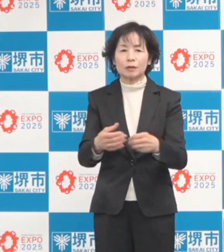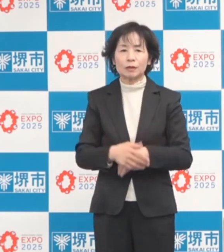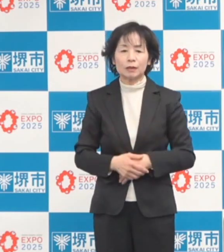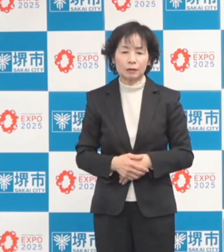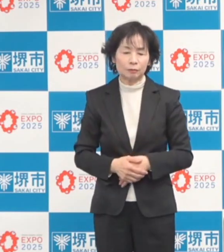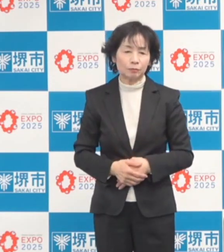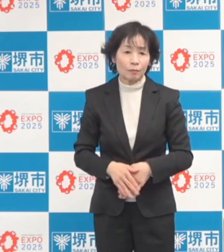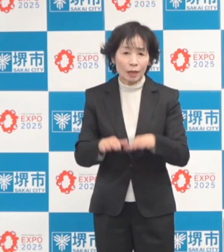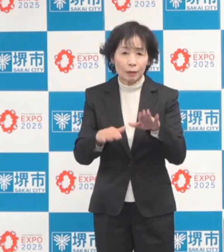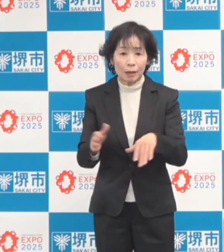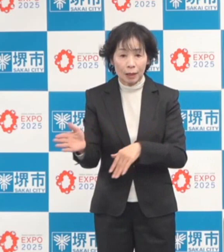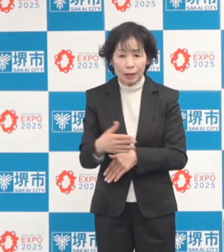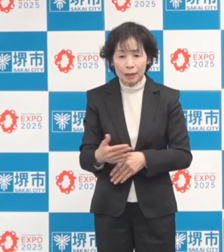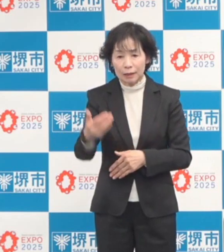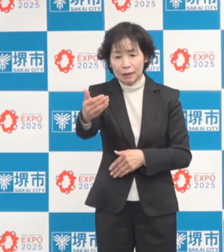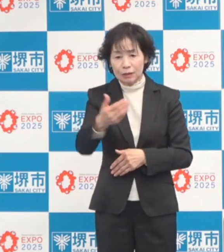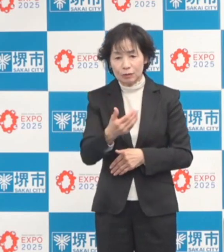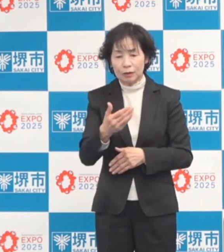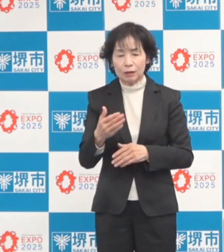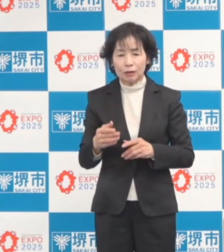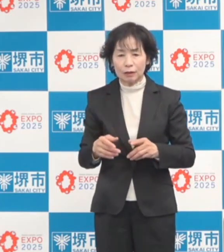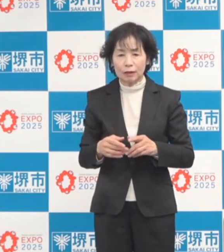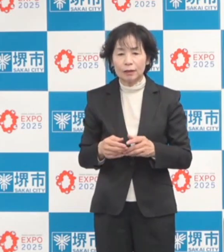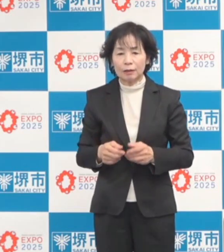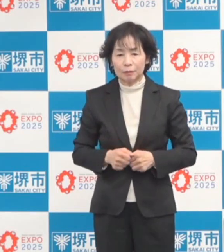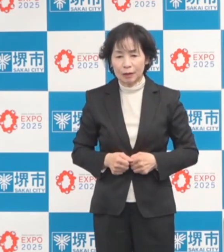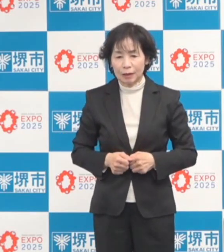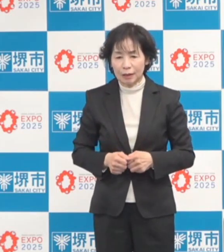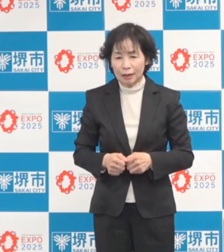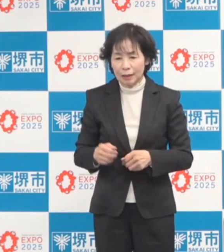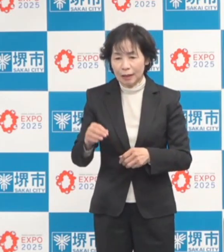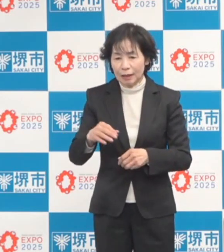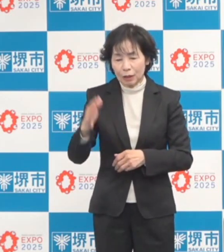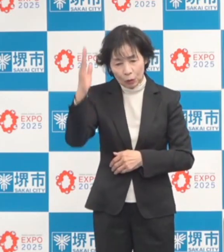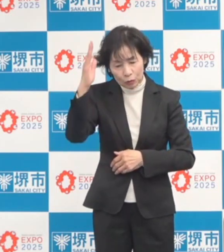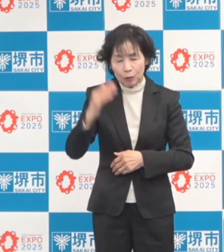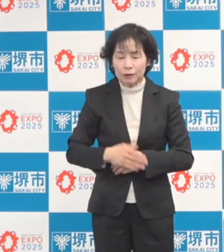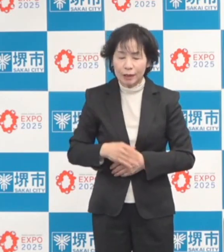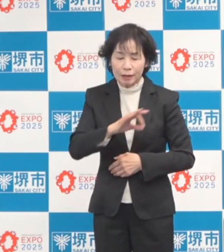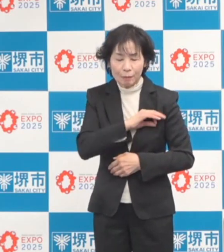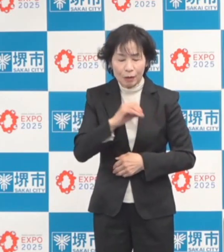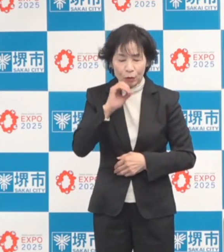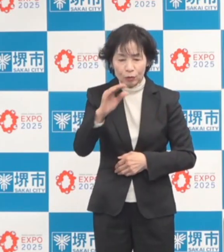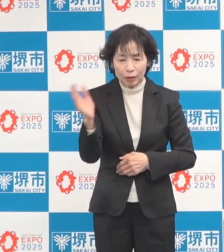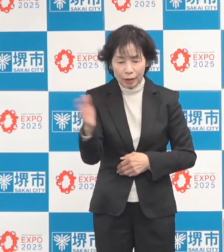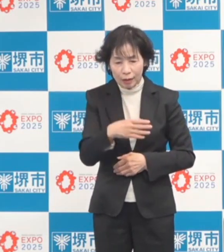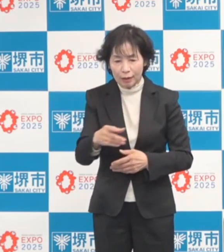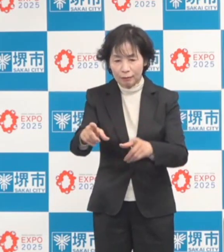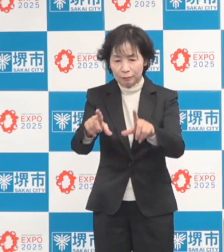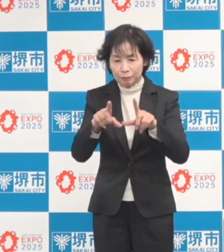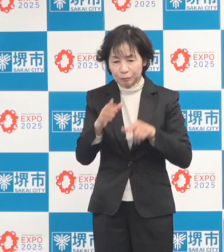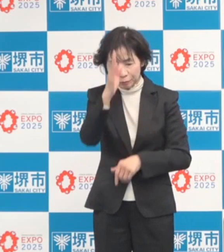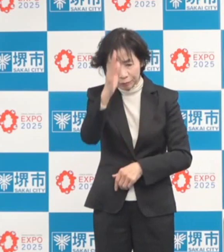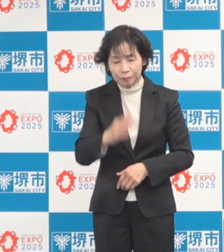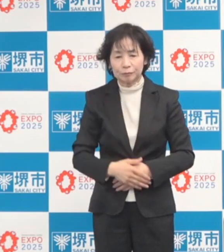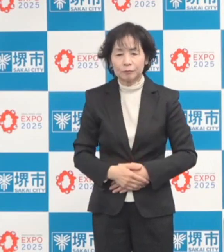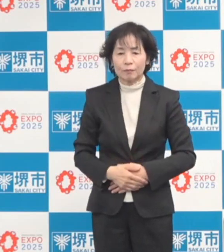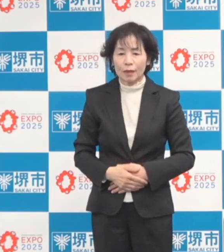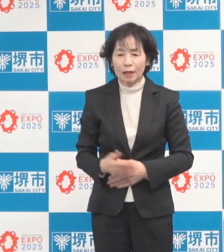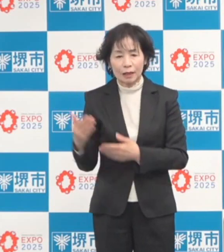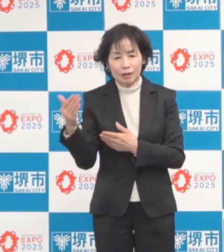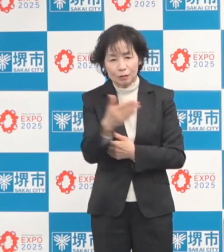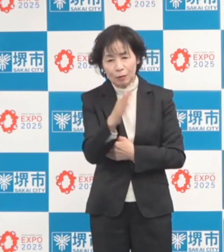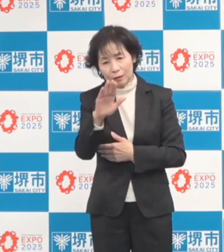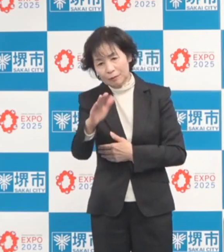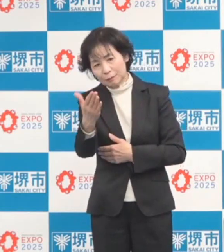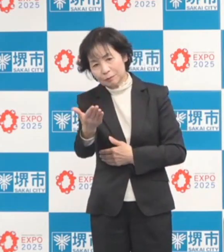ではただいまから質疑に移ります。挙手の上社名を告げていただきご質問の方をよろしくお願いをいたします。ご質問ござい